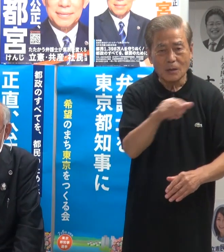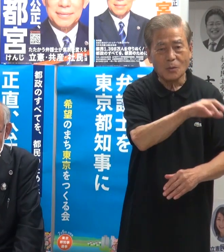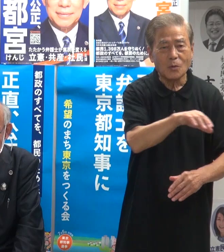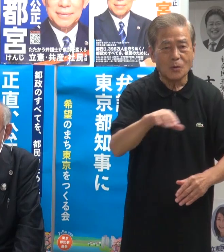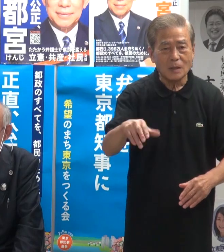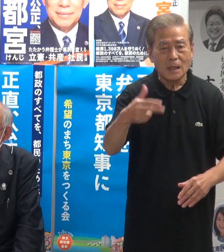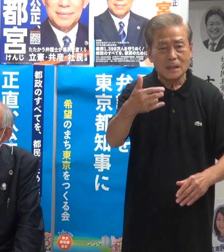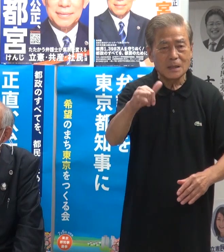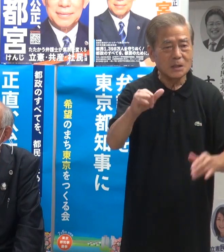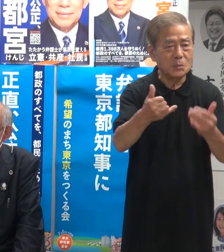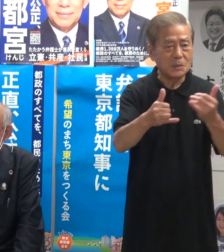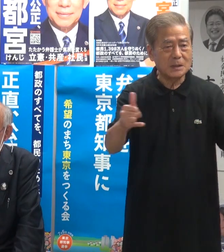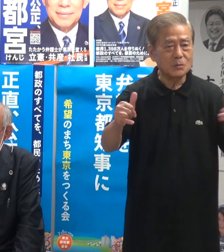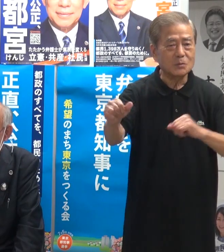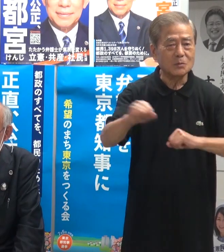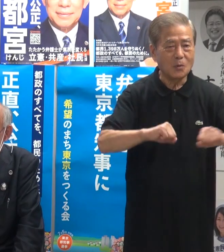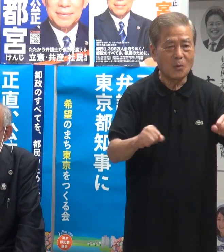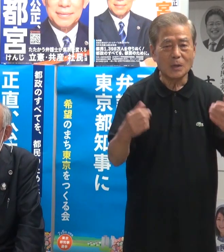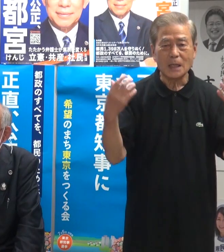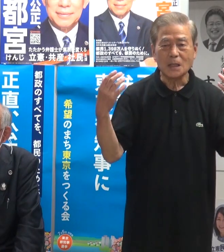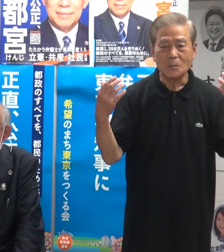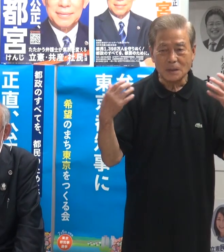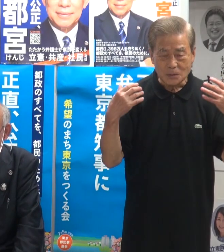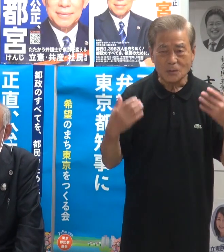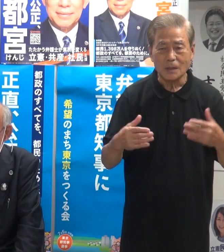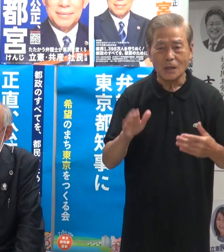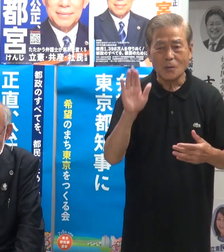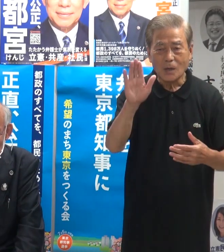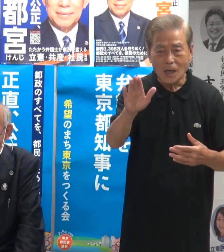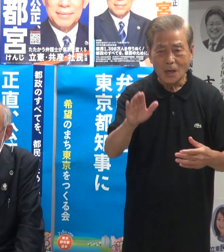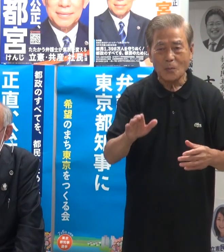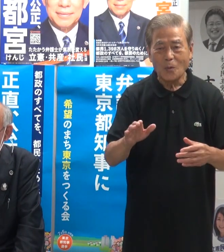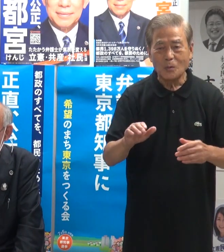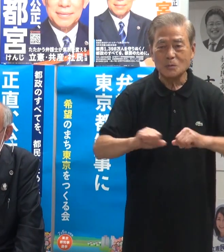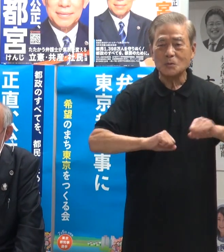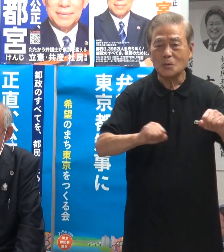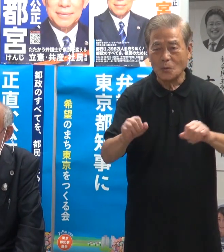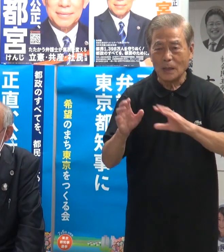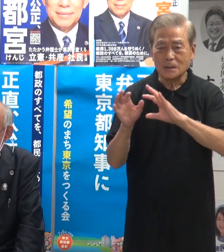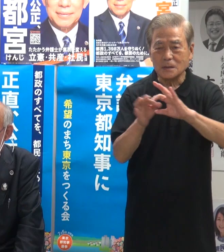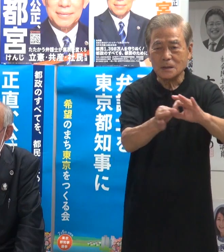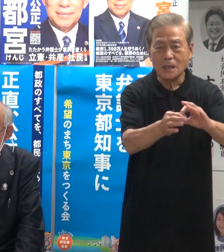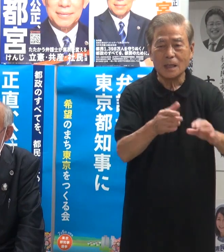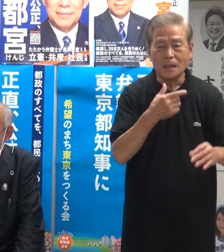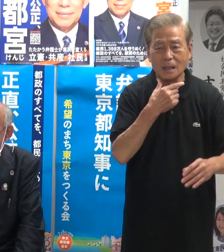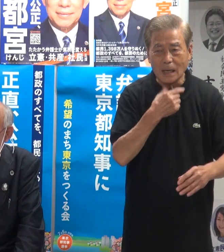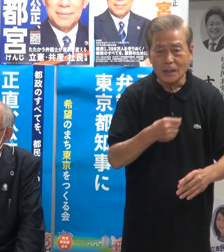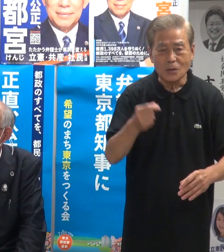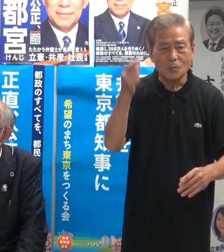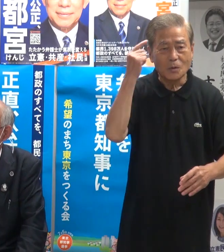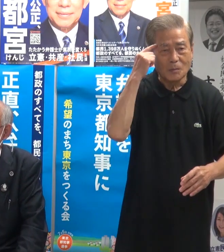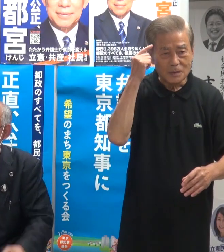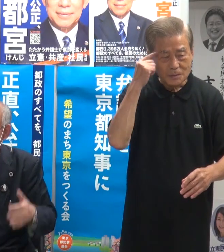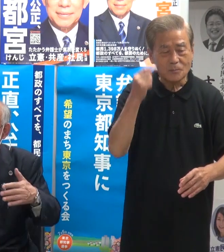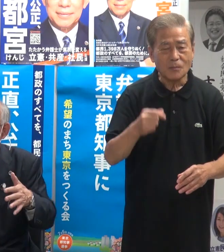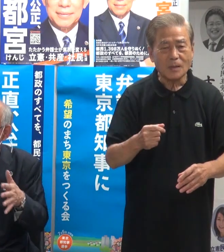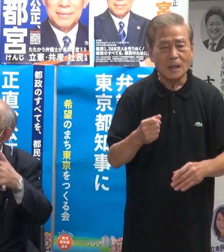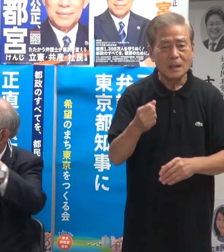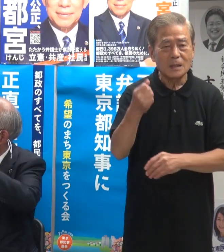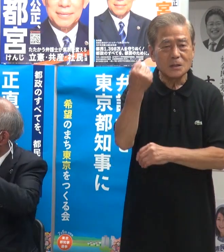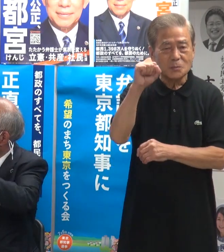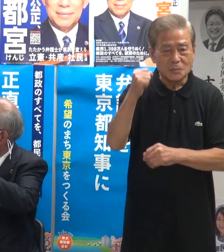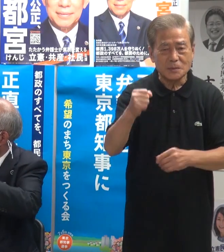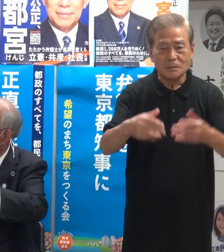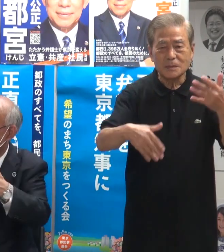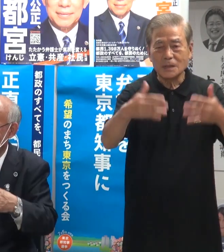民運動をやってますから、それをあの、続けてまいりたいと思っております。だからメディアの方はあのいろいろ多